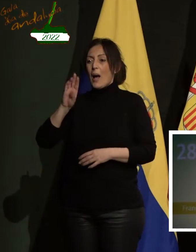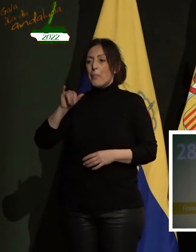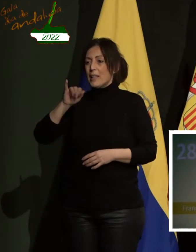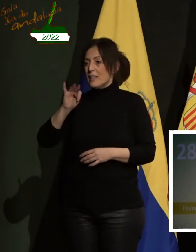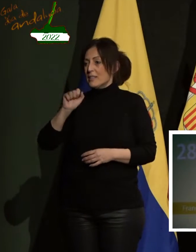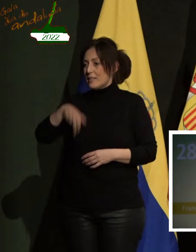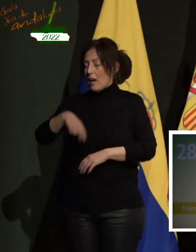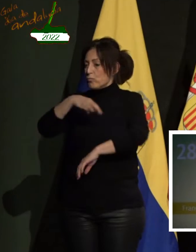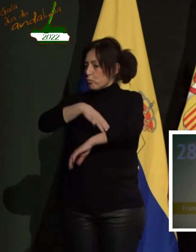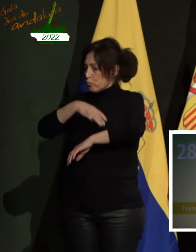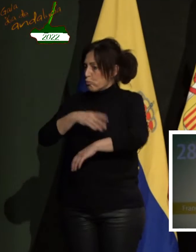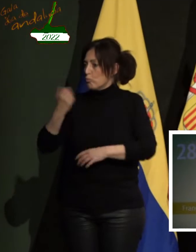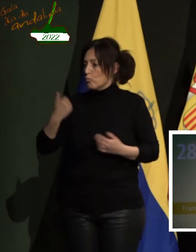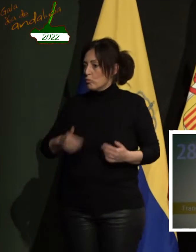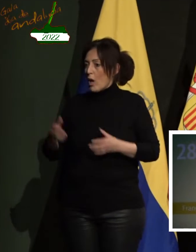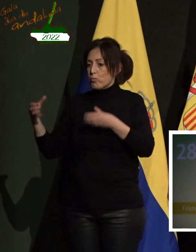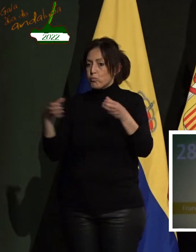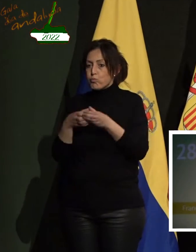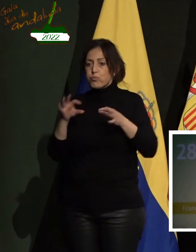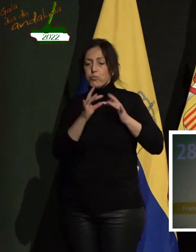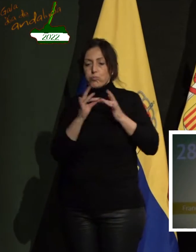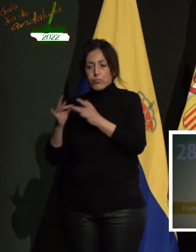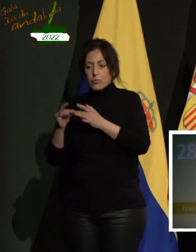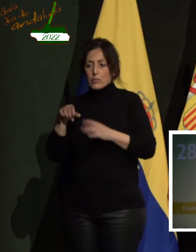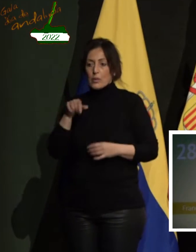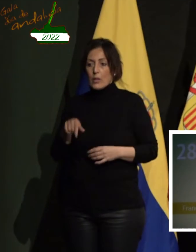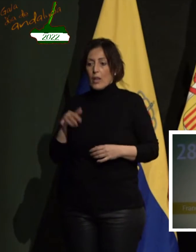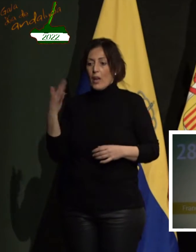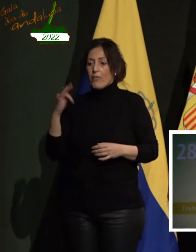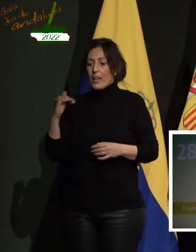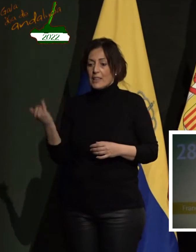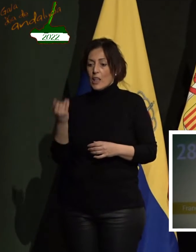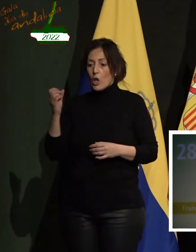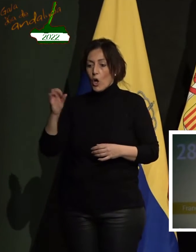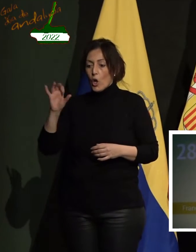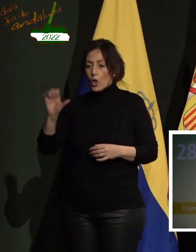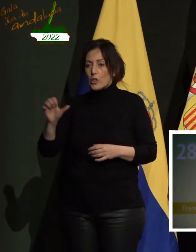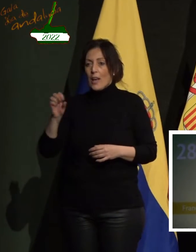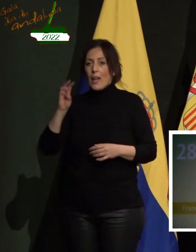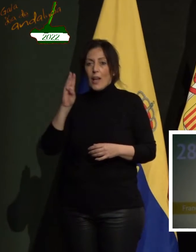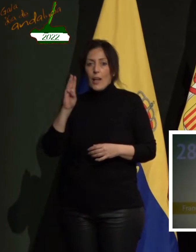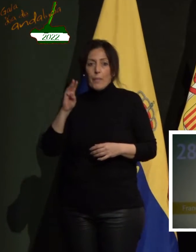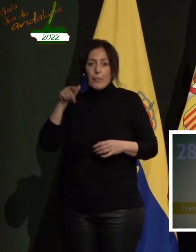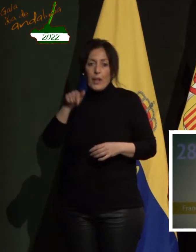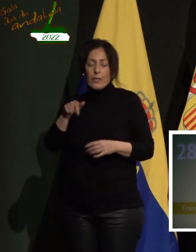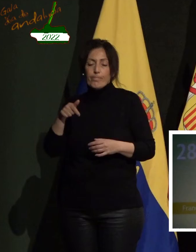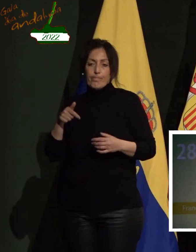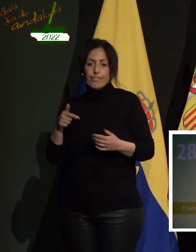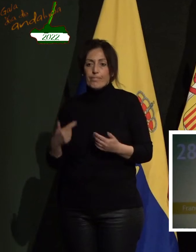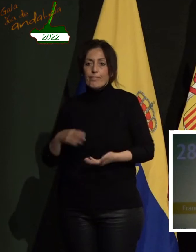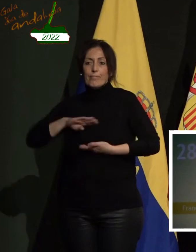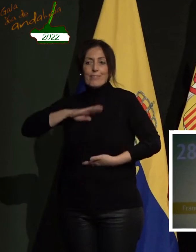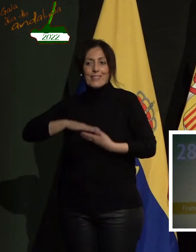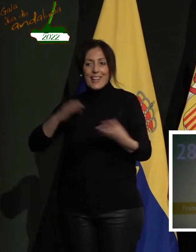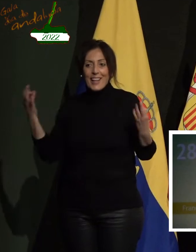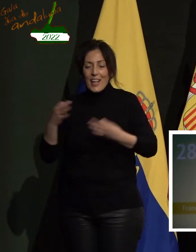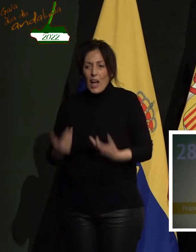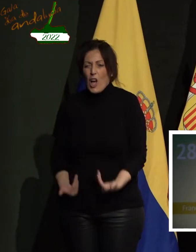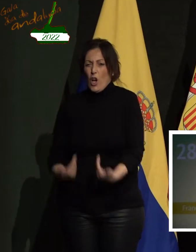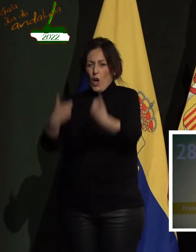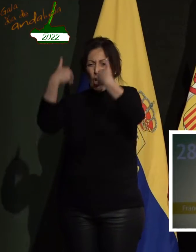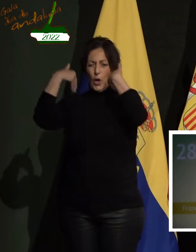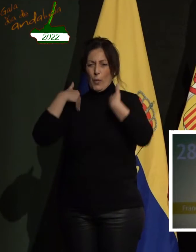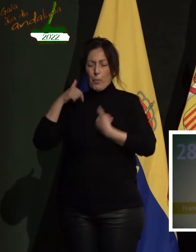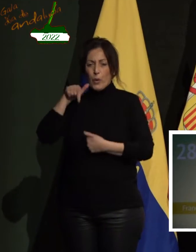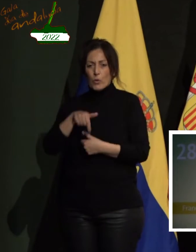compañía. Entre las actuaciones más recientes de Francisco José González Pérez, destaca, por ejemplo, su responsabilidad